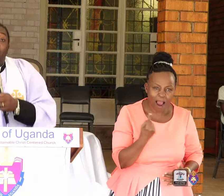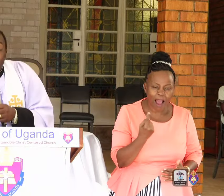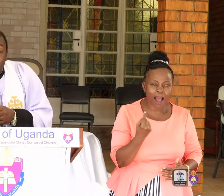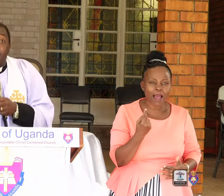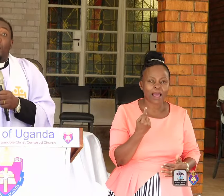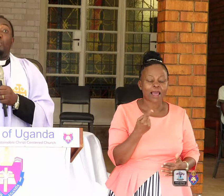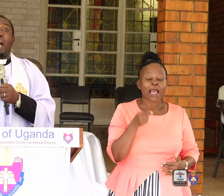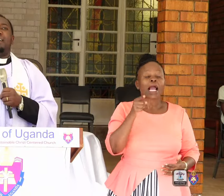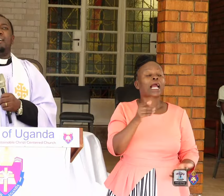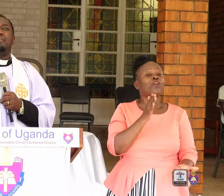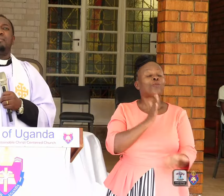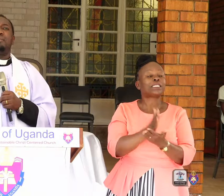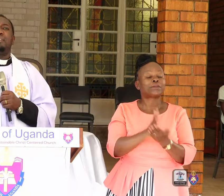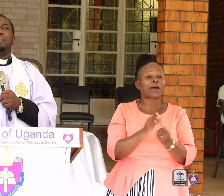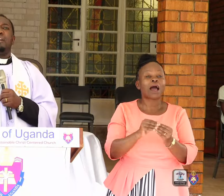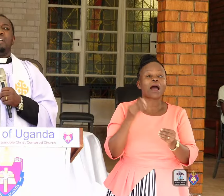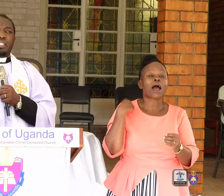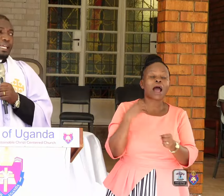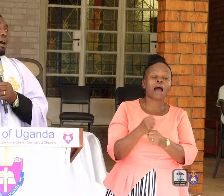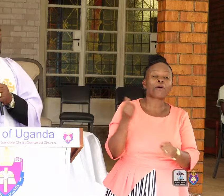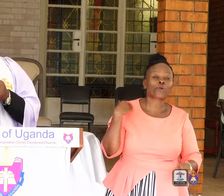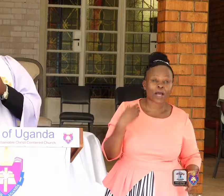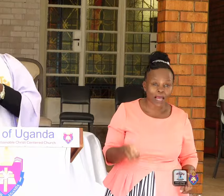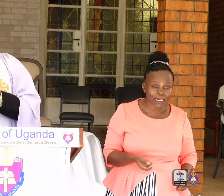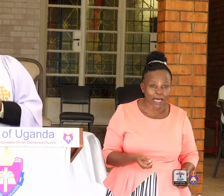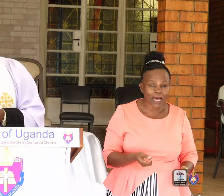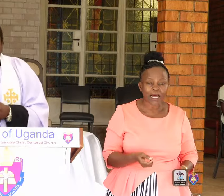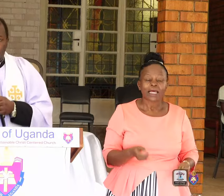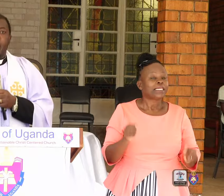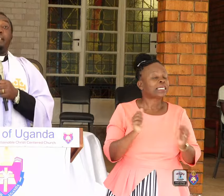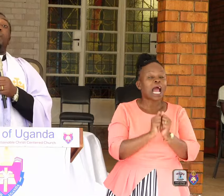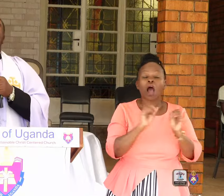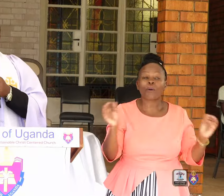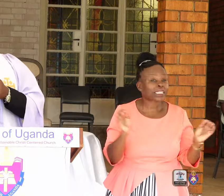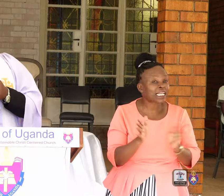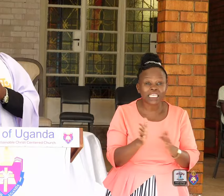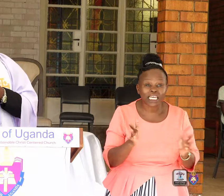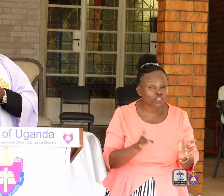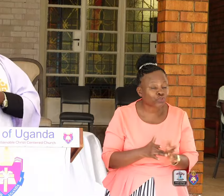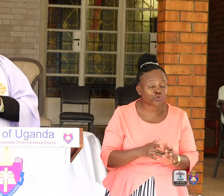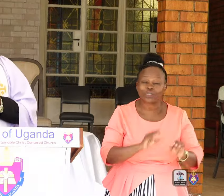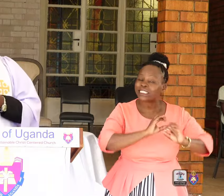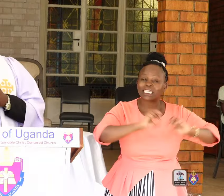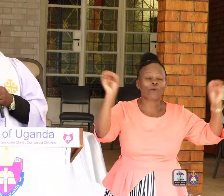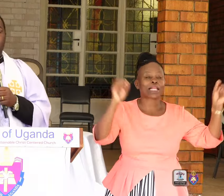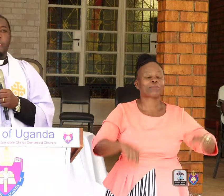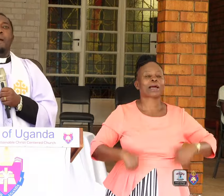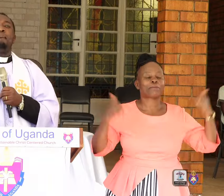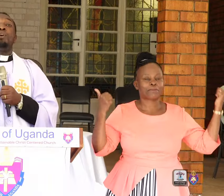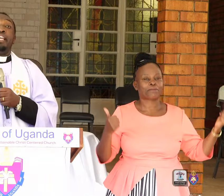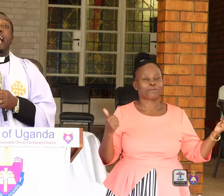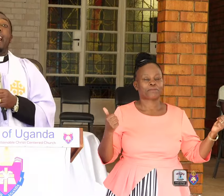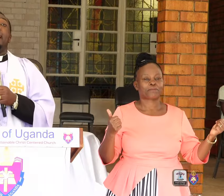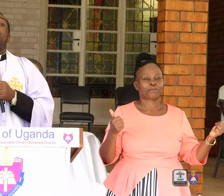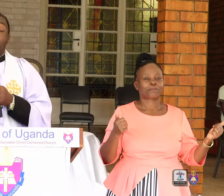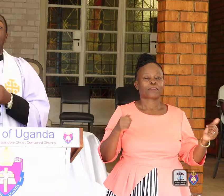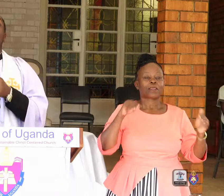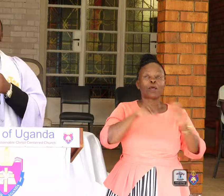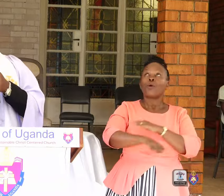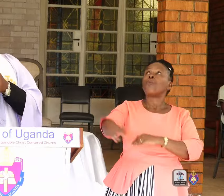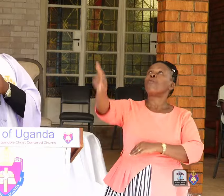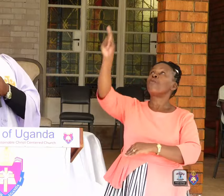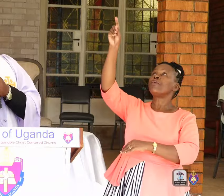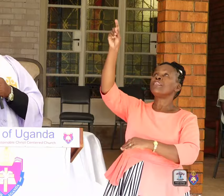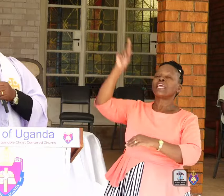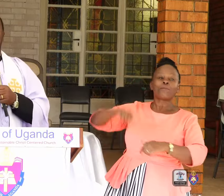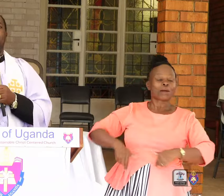Gano mazima abooluganda nti awatali Yesu tewali bulamu. Mu ye mwe muli